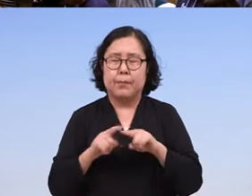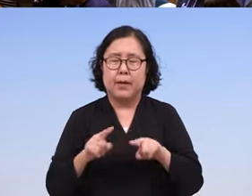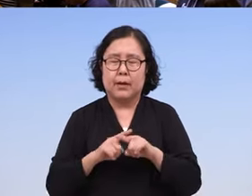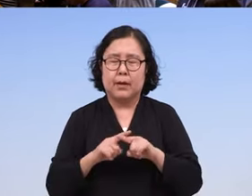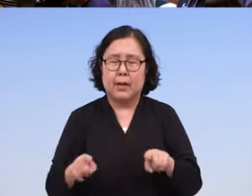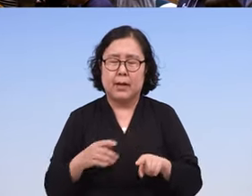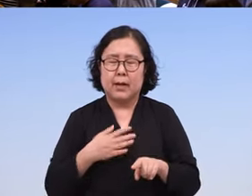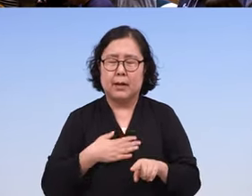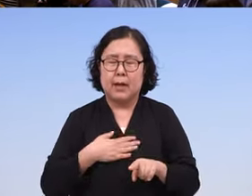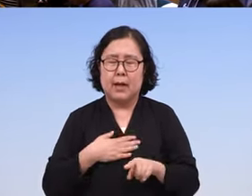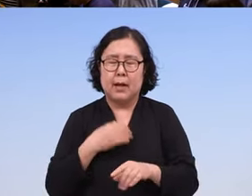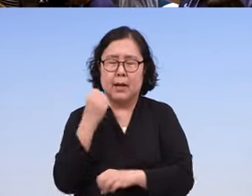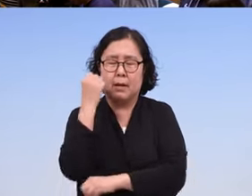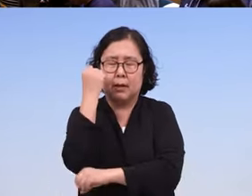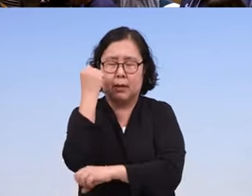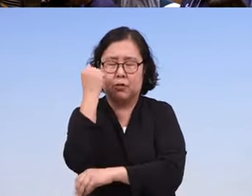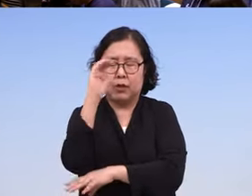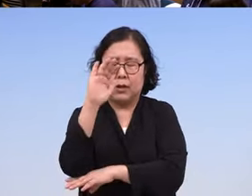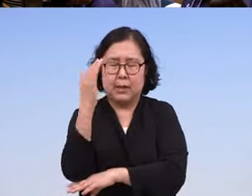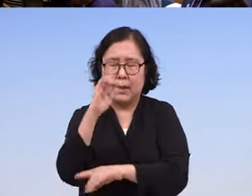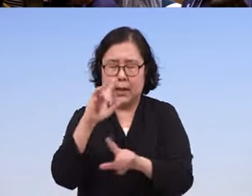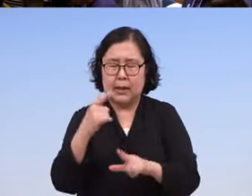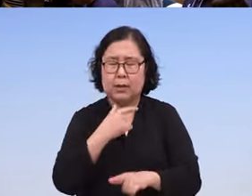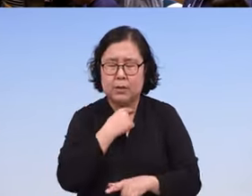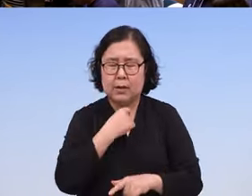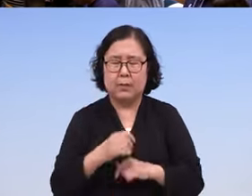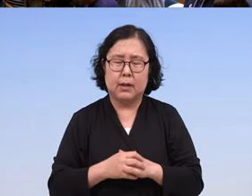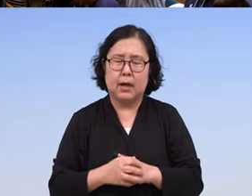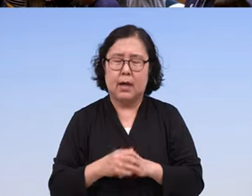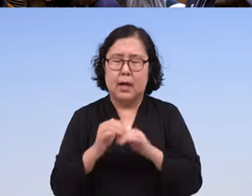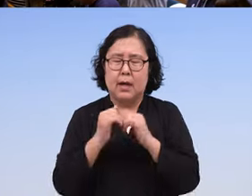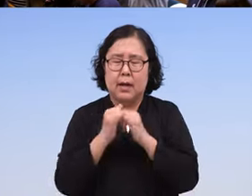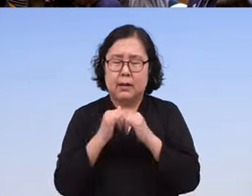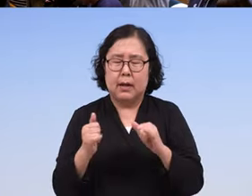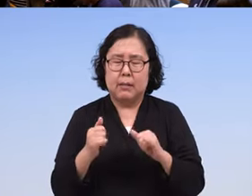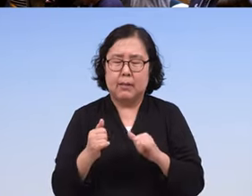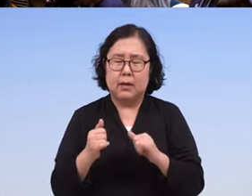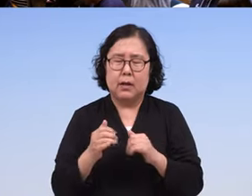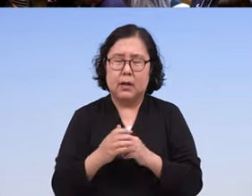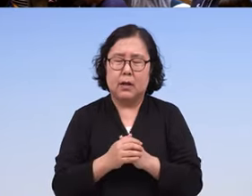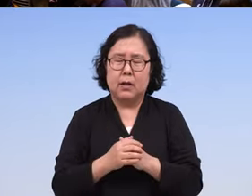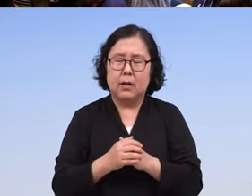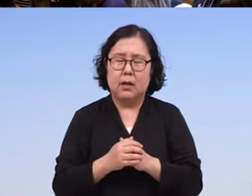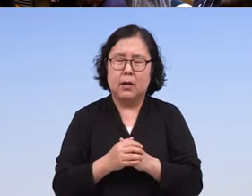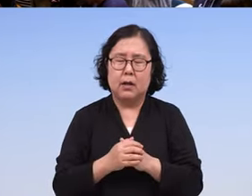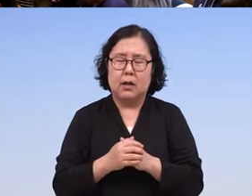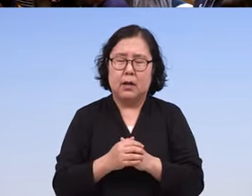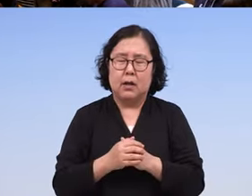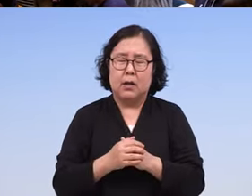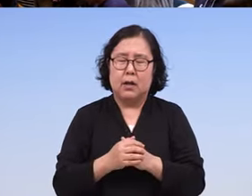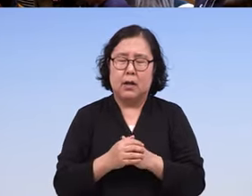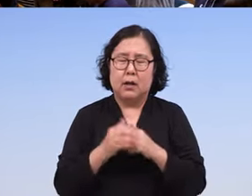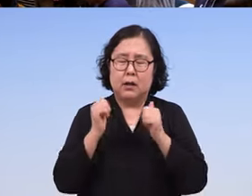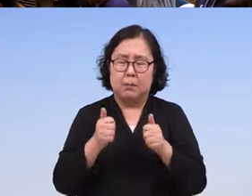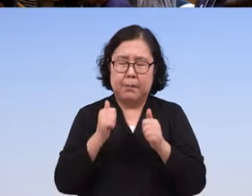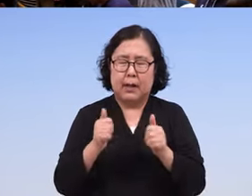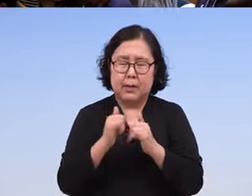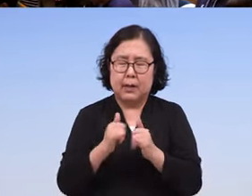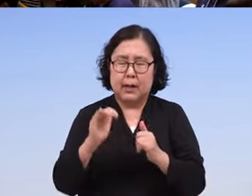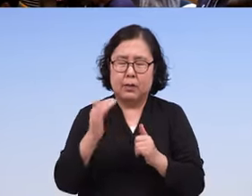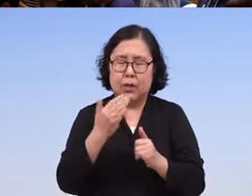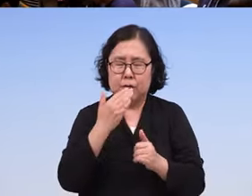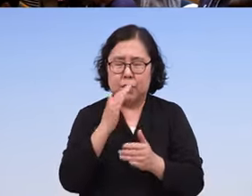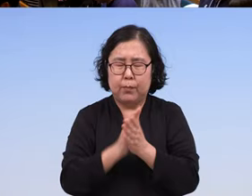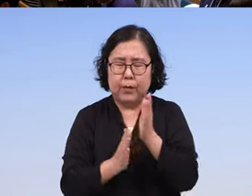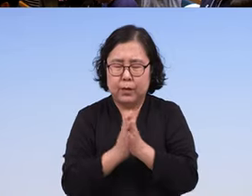사람들의 평가가 내 기준이 되지 않기를 원합니다. 아버지, 사람들이 나의 진정한 심판자가 될 수 없는